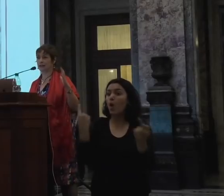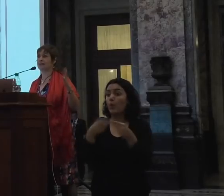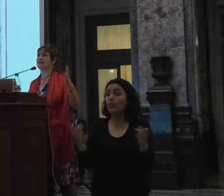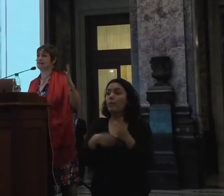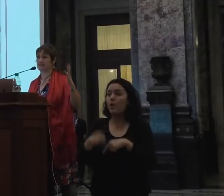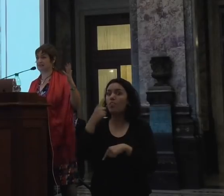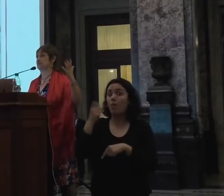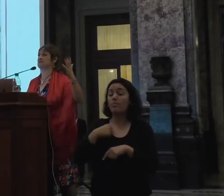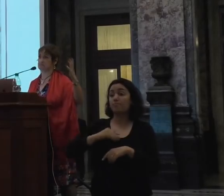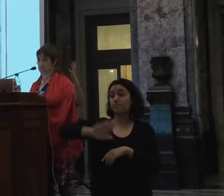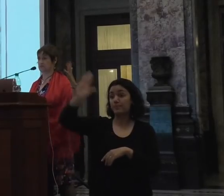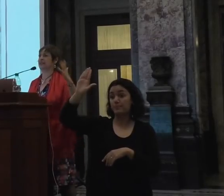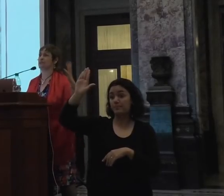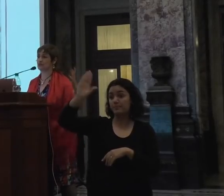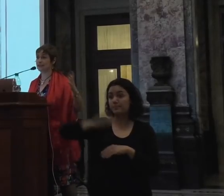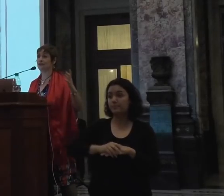como el